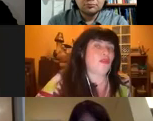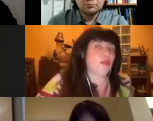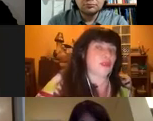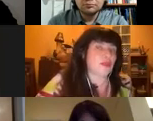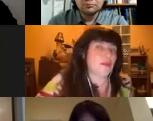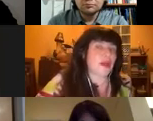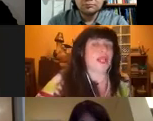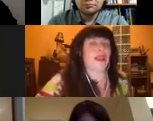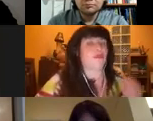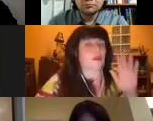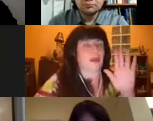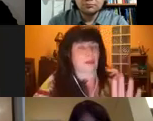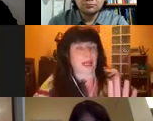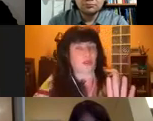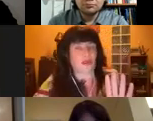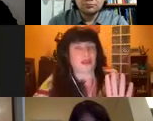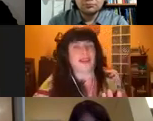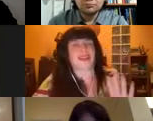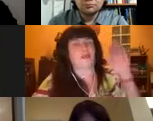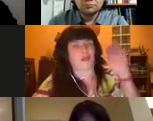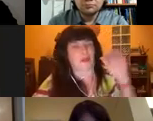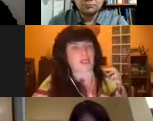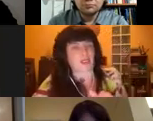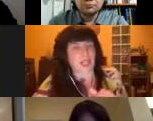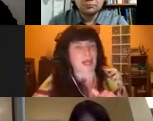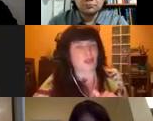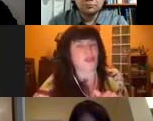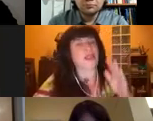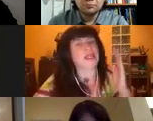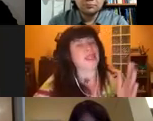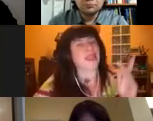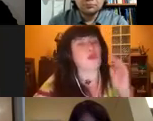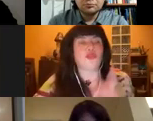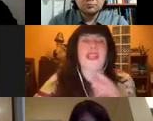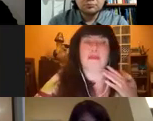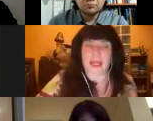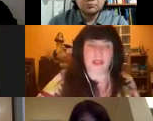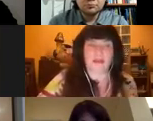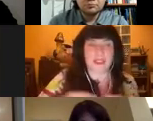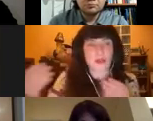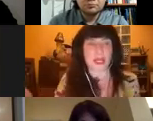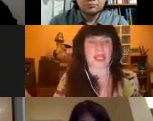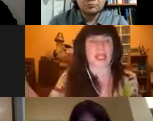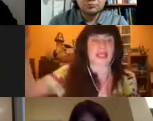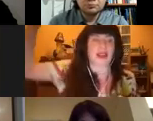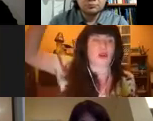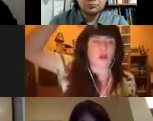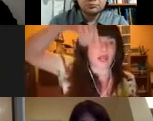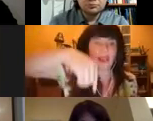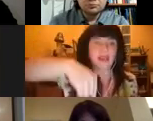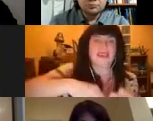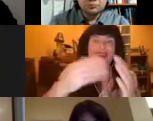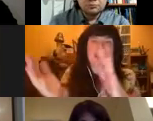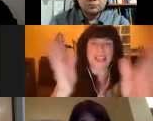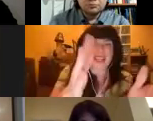las configuraciones manuales: la forma de la mano, el movimiento de la mano y el uso del espacio, ¿cierto? Porque esta seña